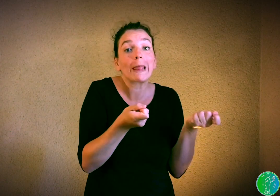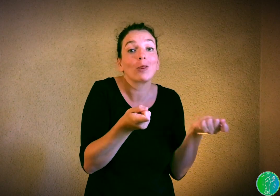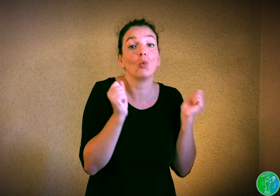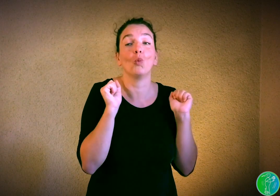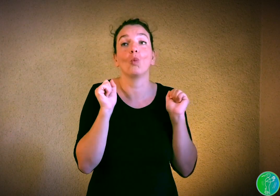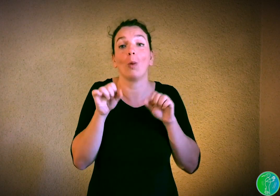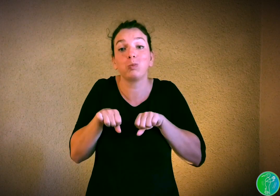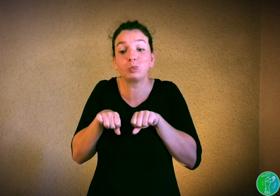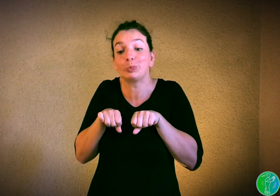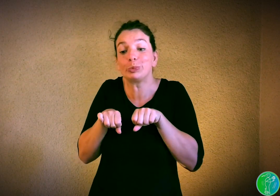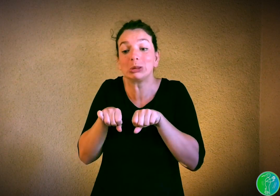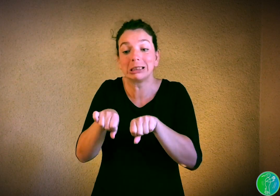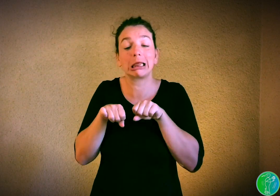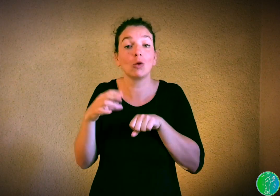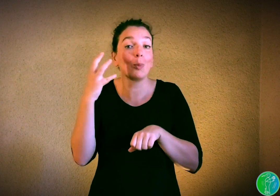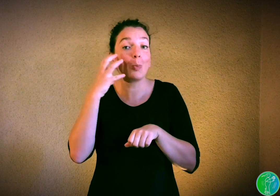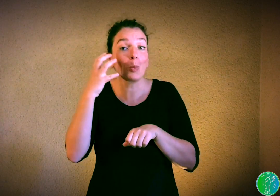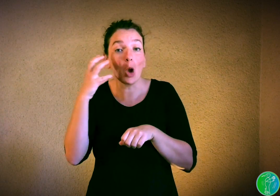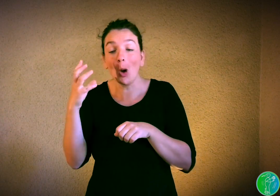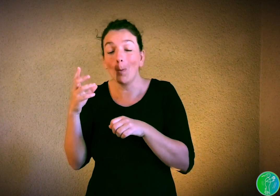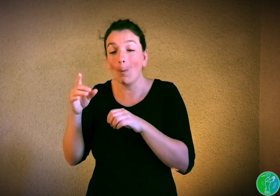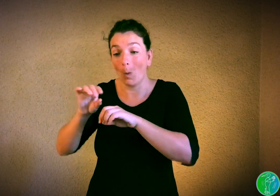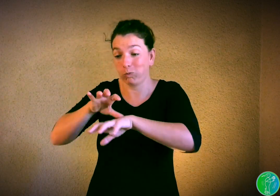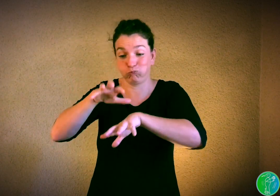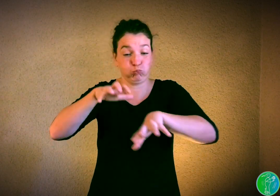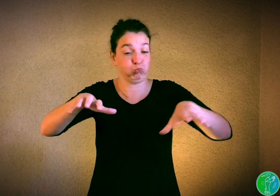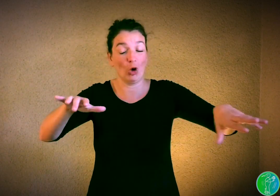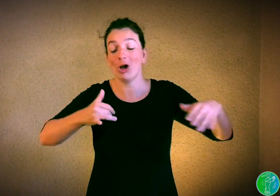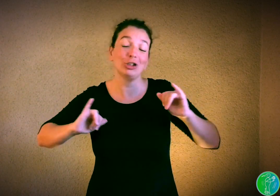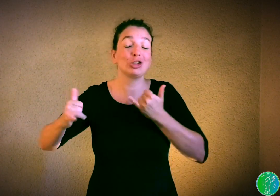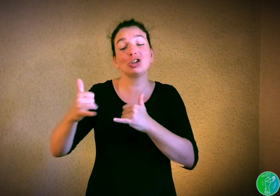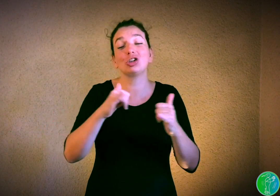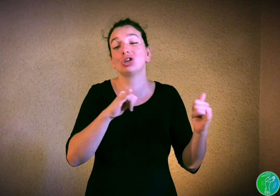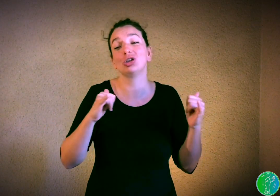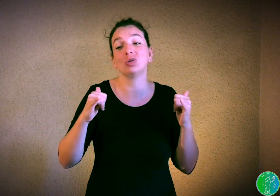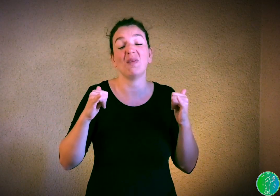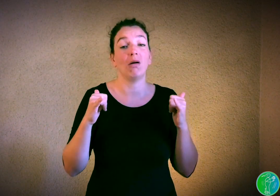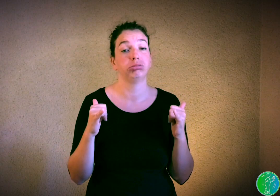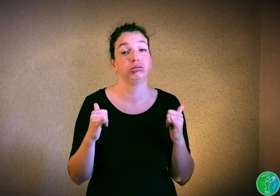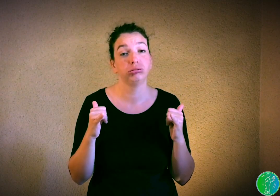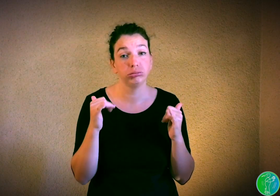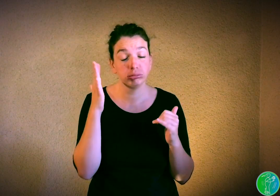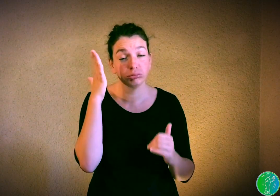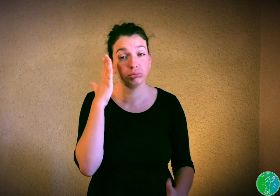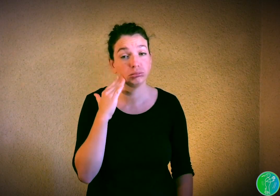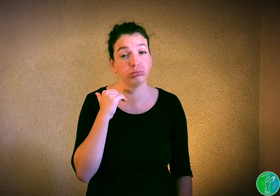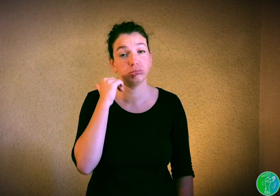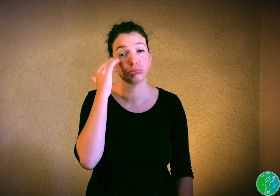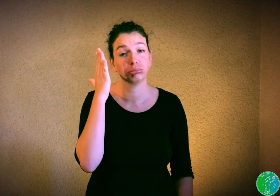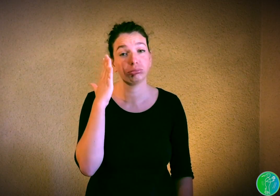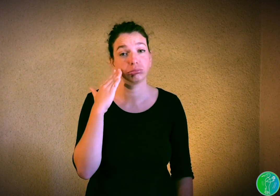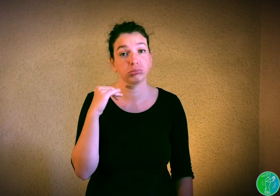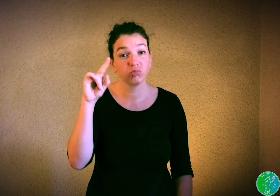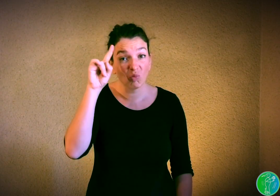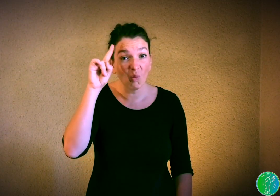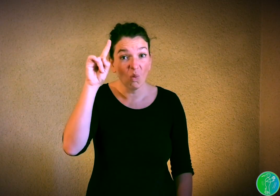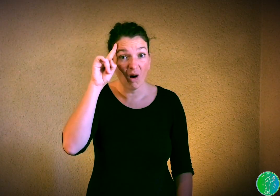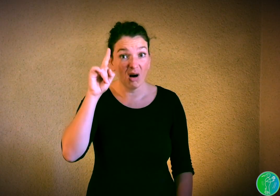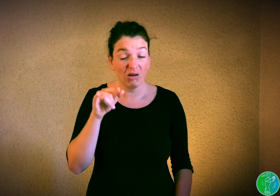tracteur, il jouait à la pomme, il jouait à lapin-poussette. Mais il s'ennuyait, parce que tout ça,